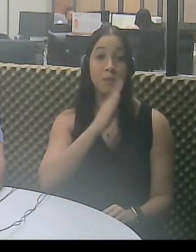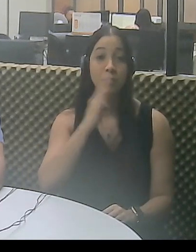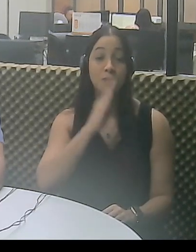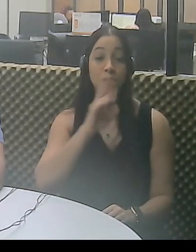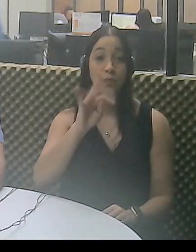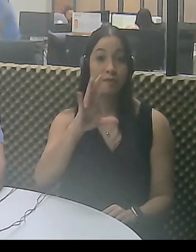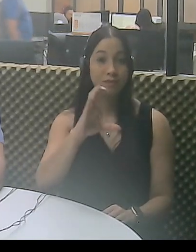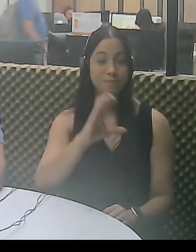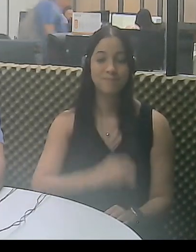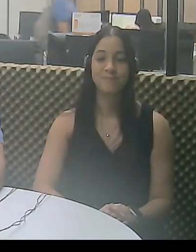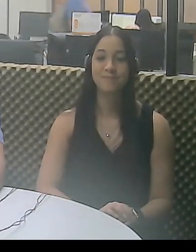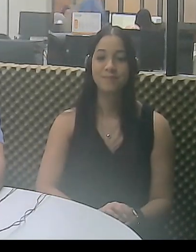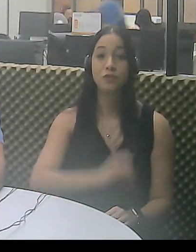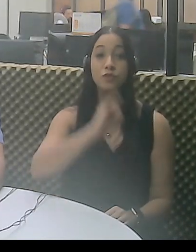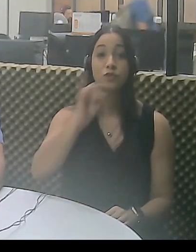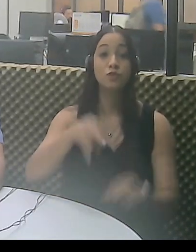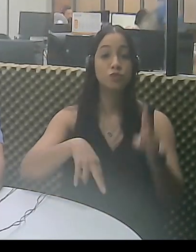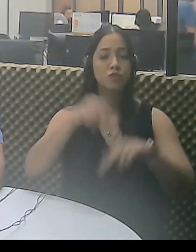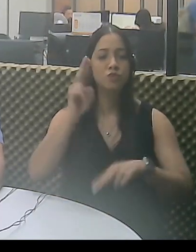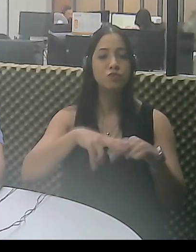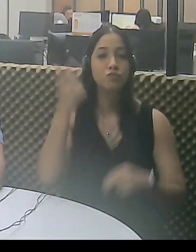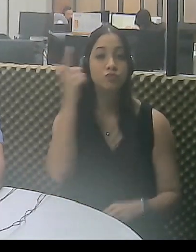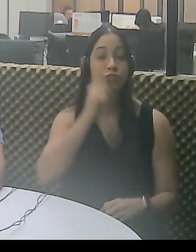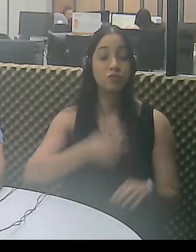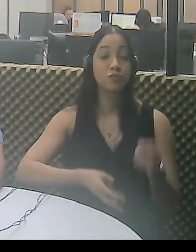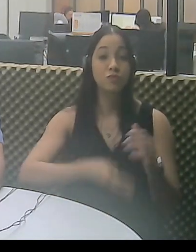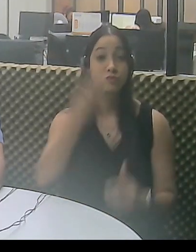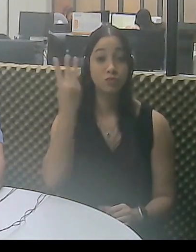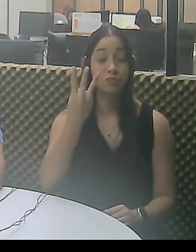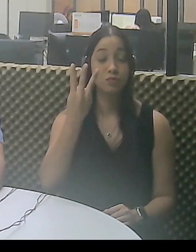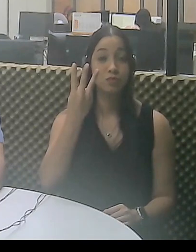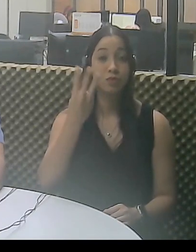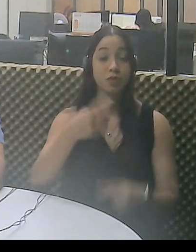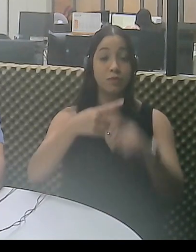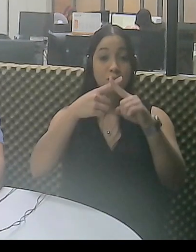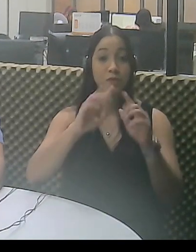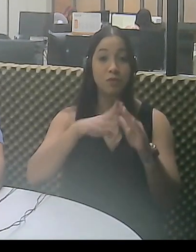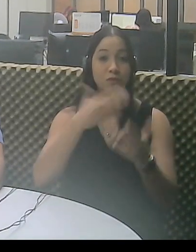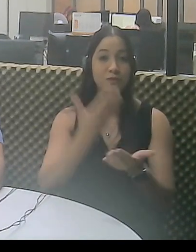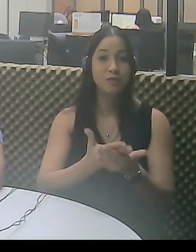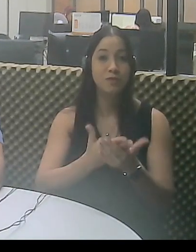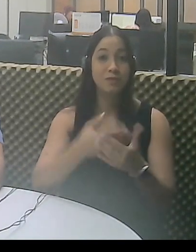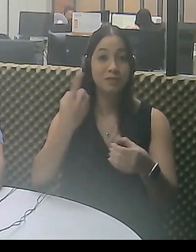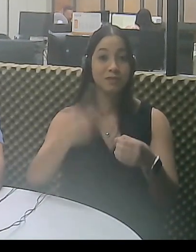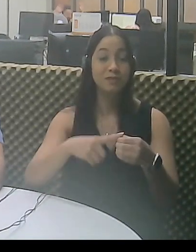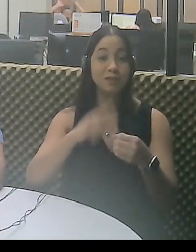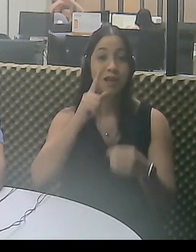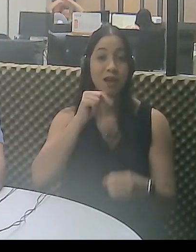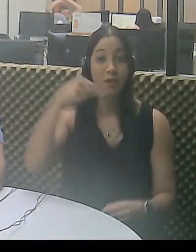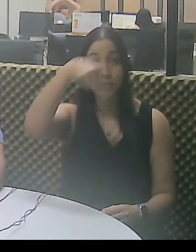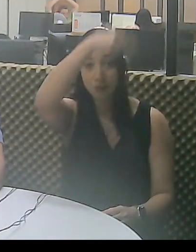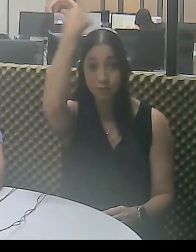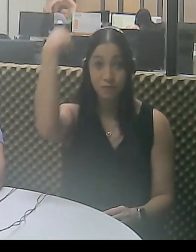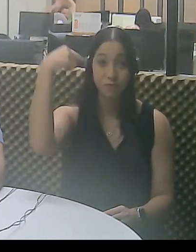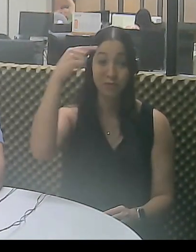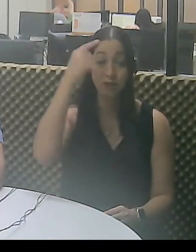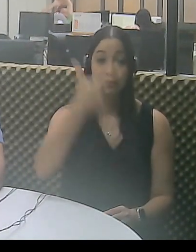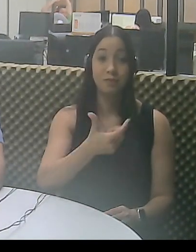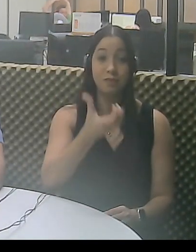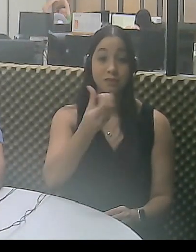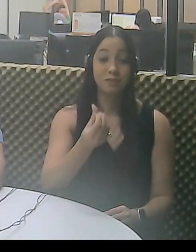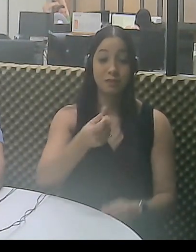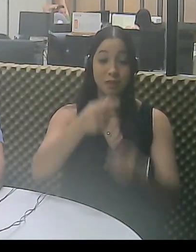no UTC. Já em junho, ficou com o terceiro lugar no campeonato escolar realizado na cidade de Lagoa Santa, com